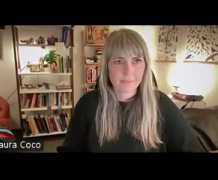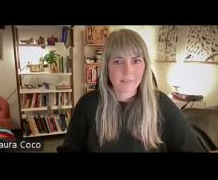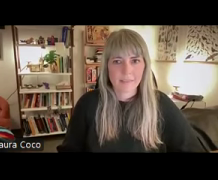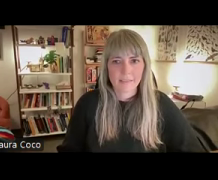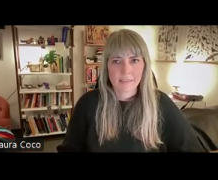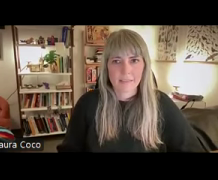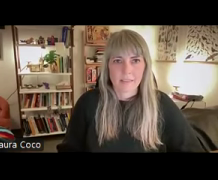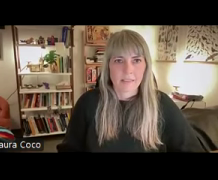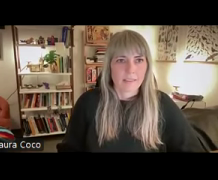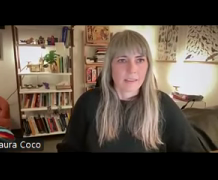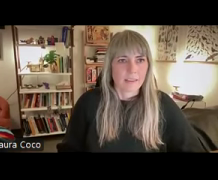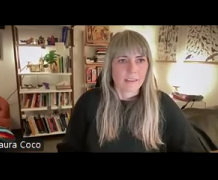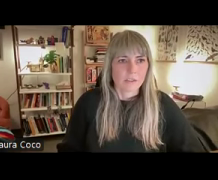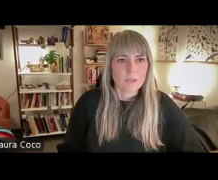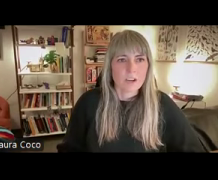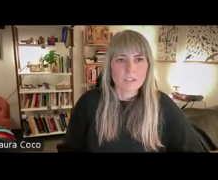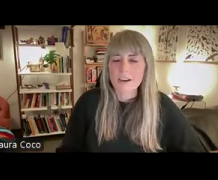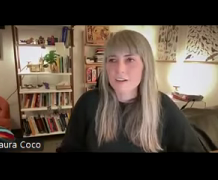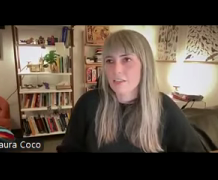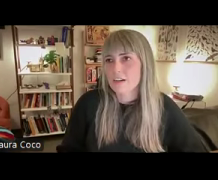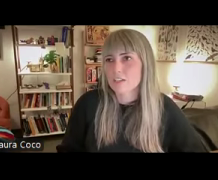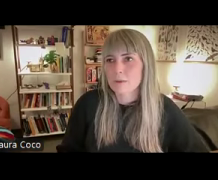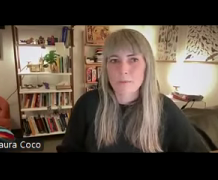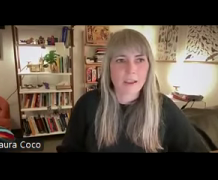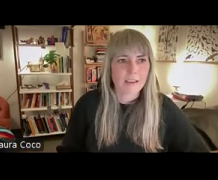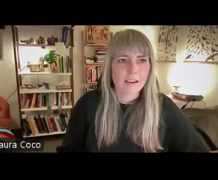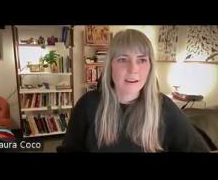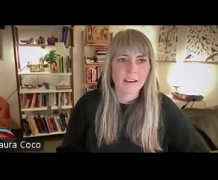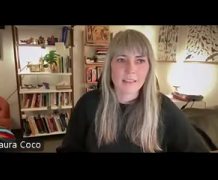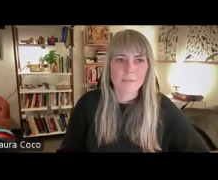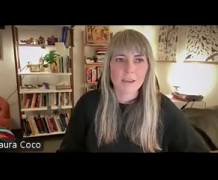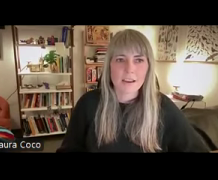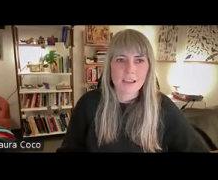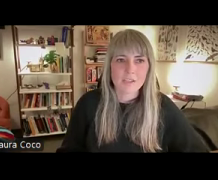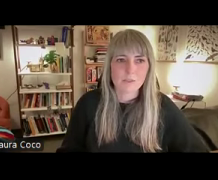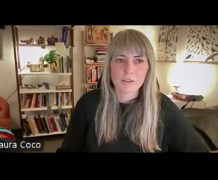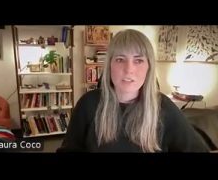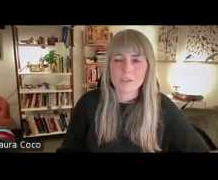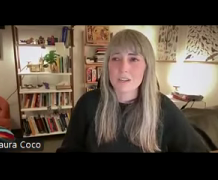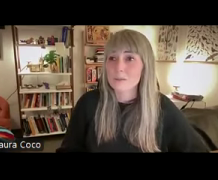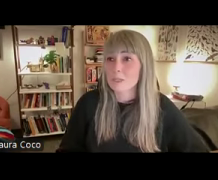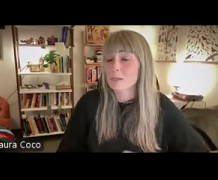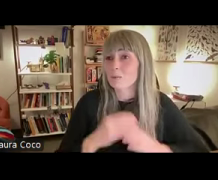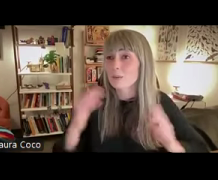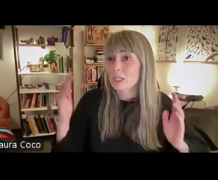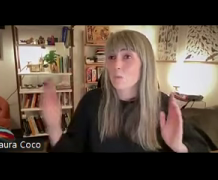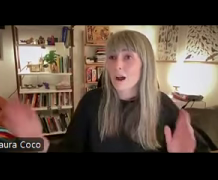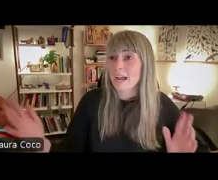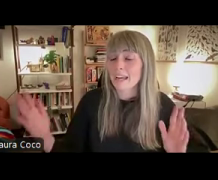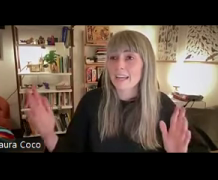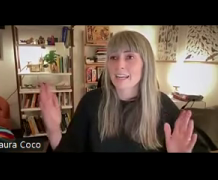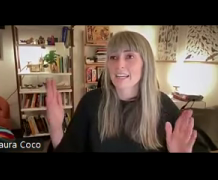el ruido. So we talked to 132 Entonces people that hablamos con year. The 132 median age personas was ese 52 año. La years, edad but there was a promedio